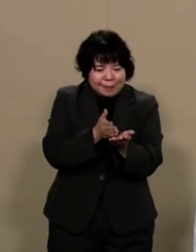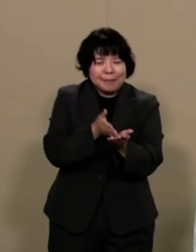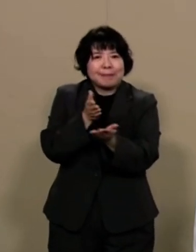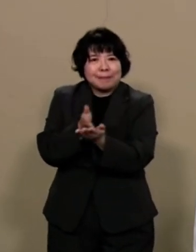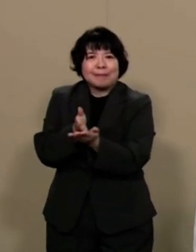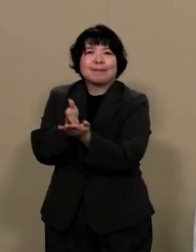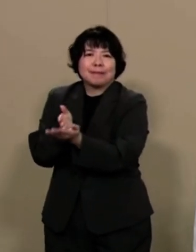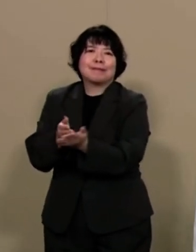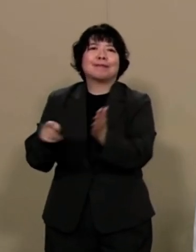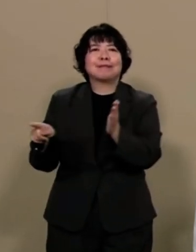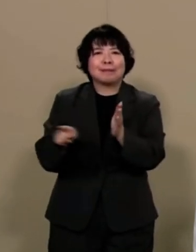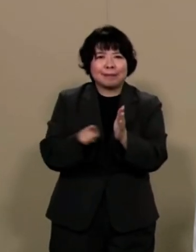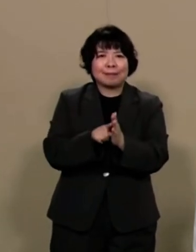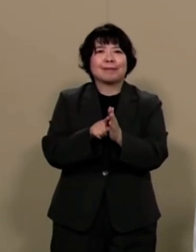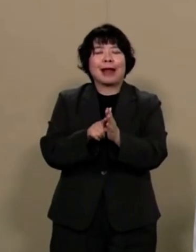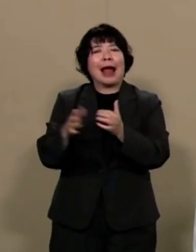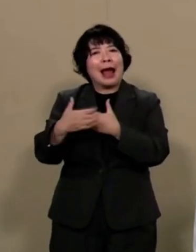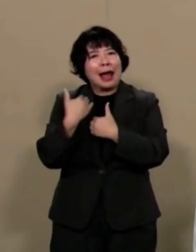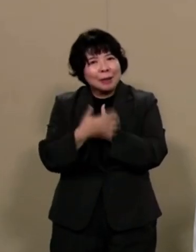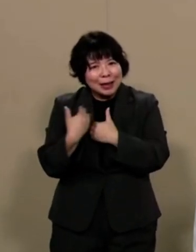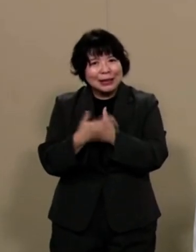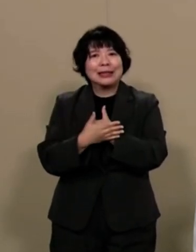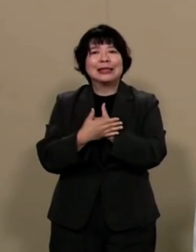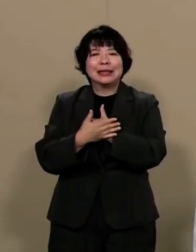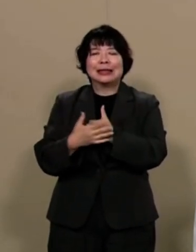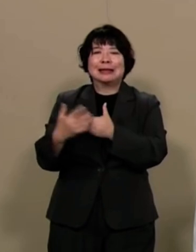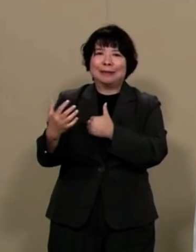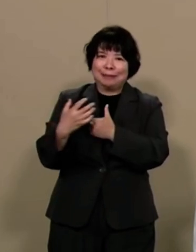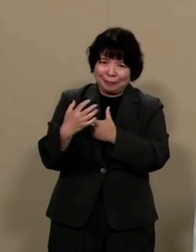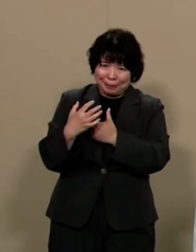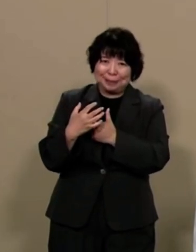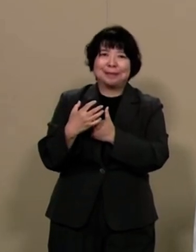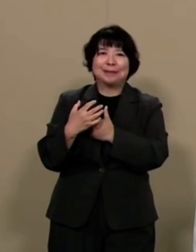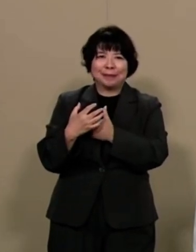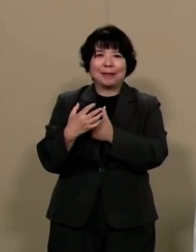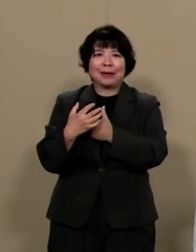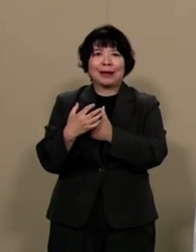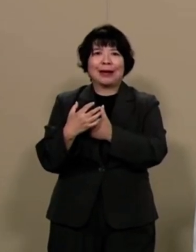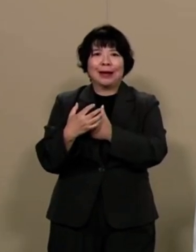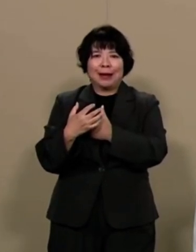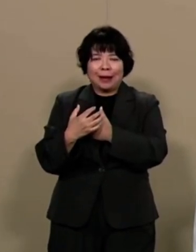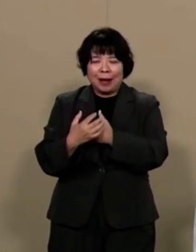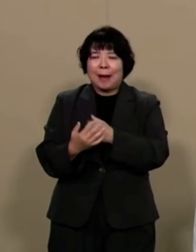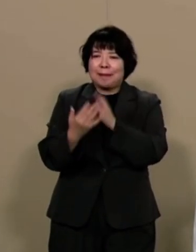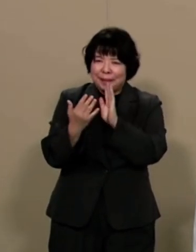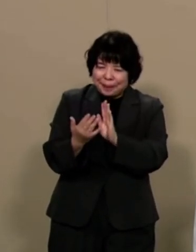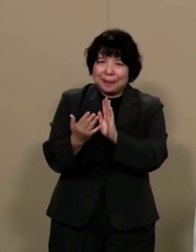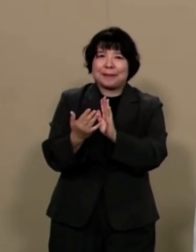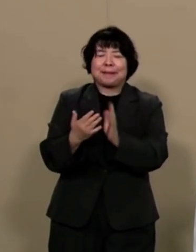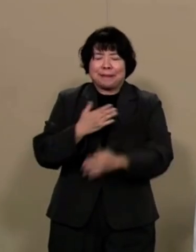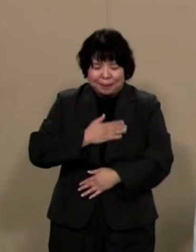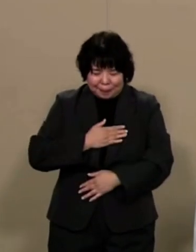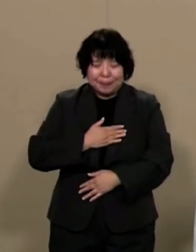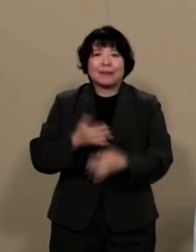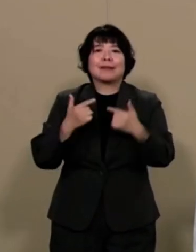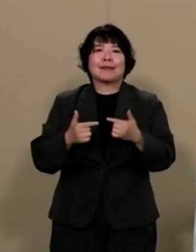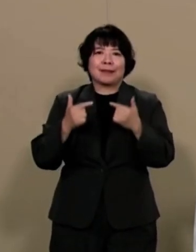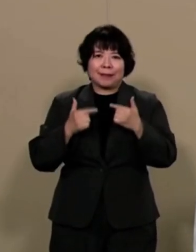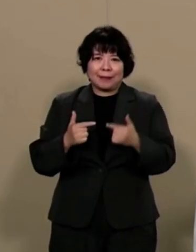を訴えてまいりました励ましのお声も厳しいおしりも正面から受け止める日々でし